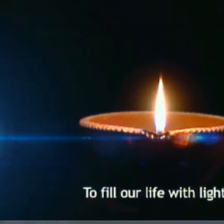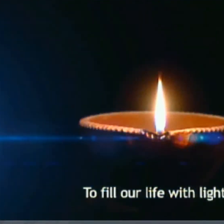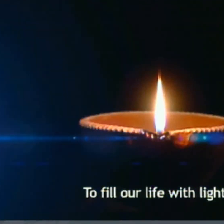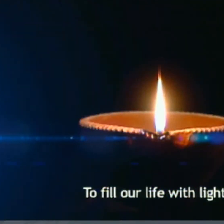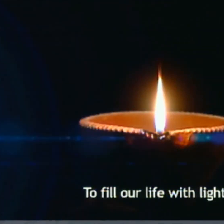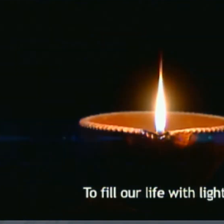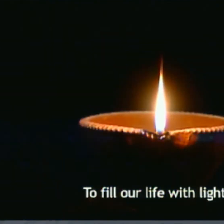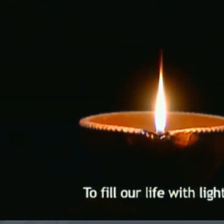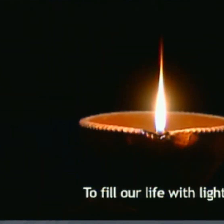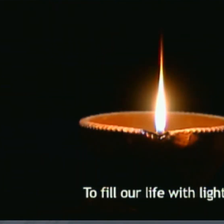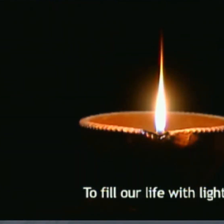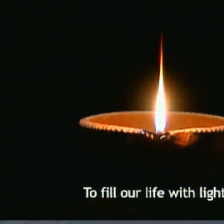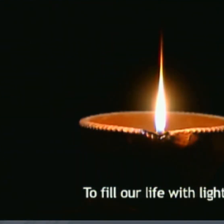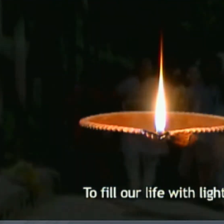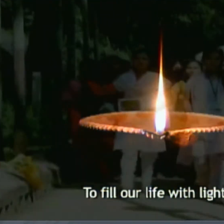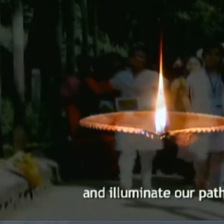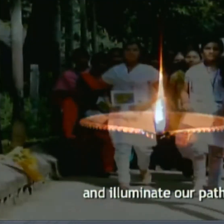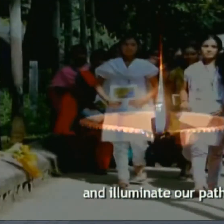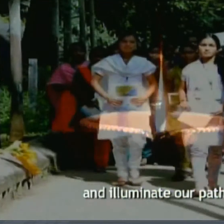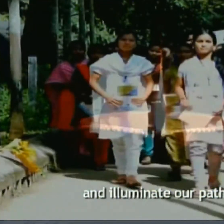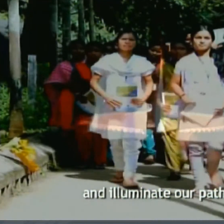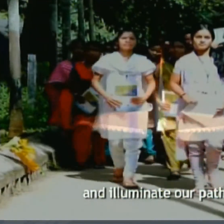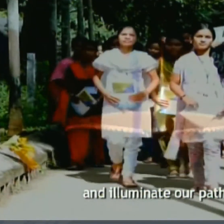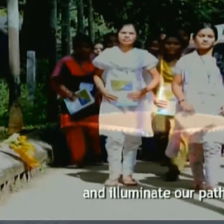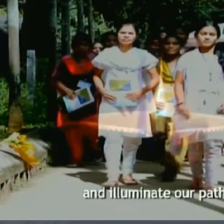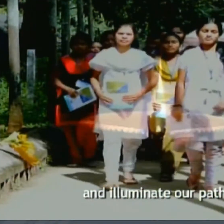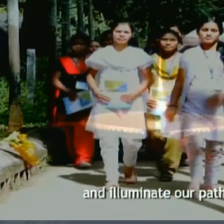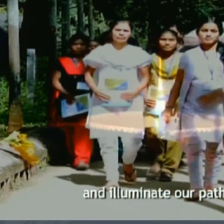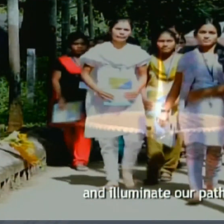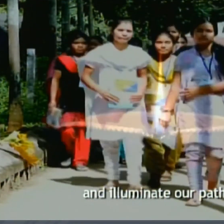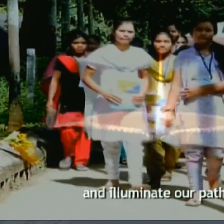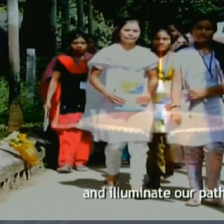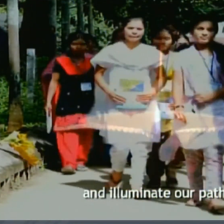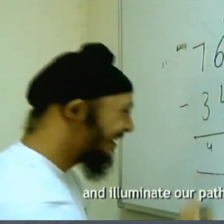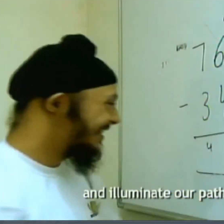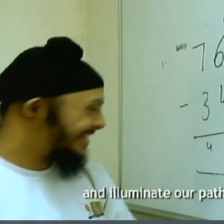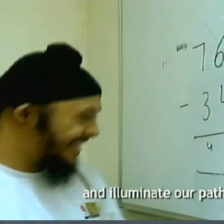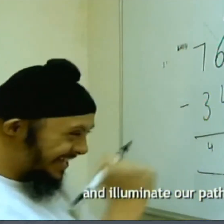जीवन ये प्रकाशित करने, राहों को आलोकित करने,